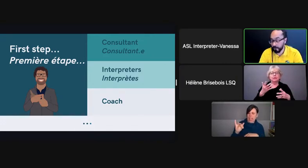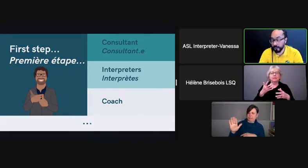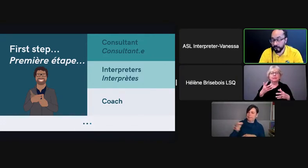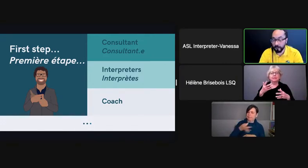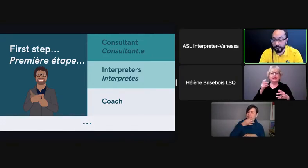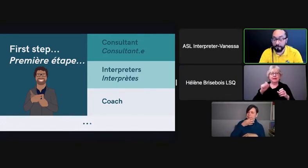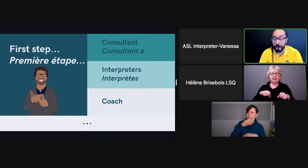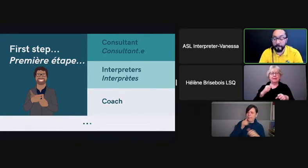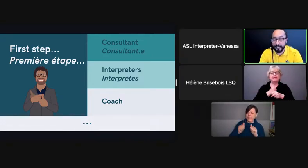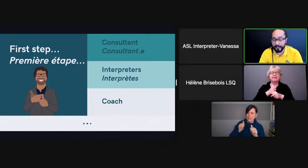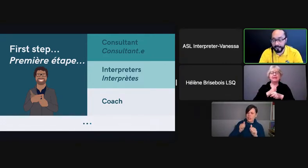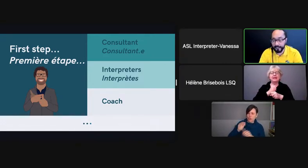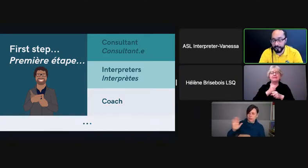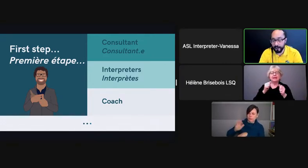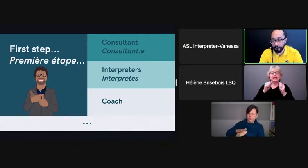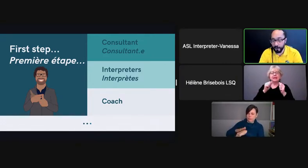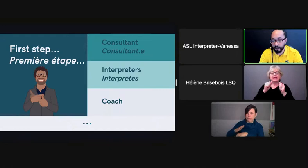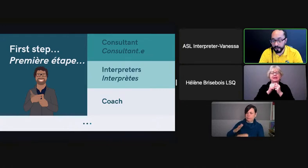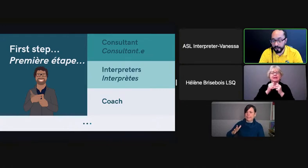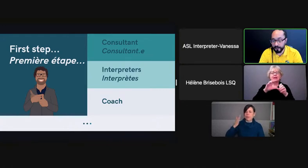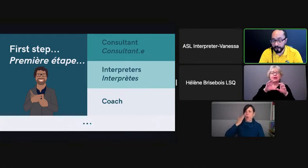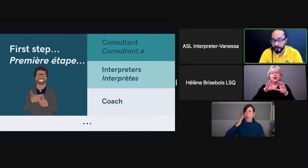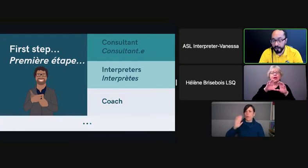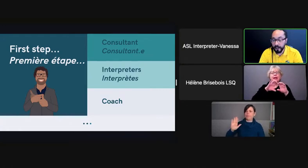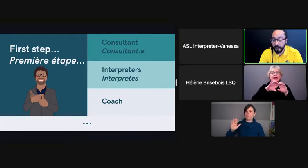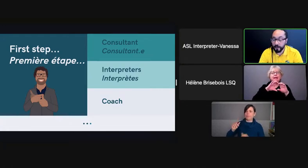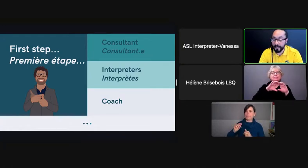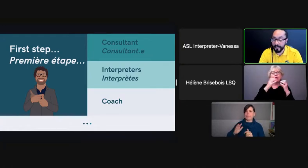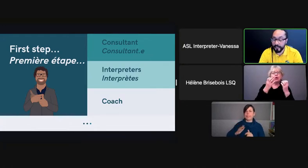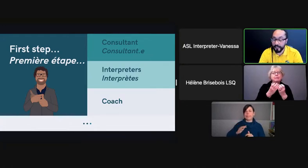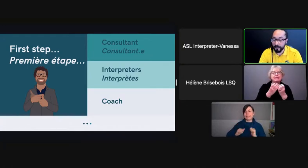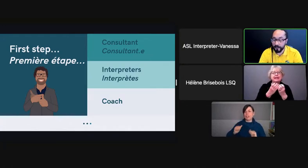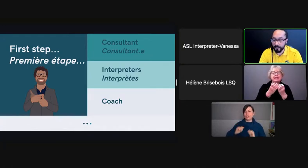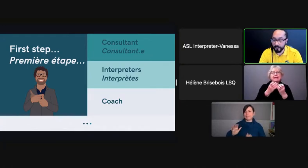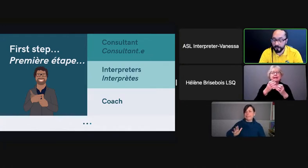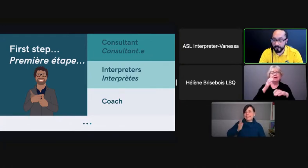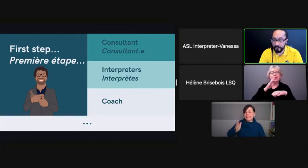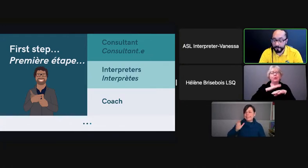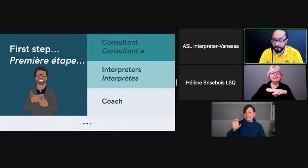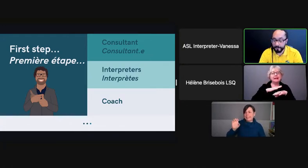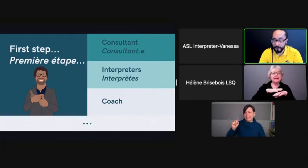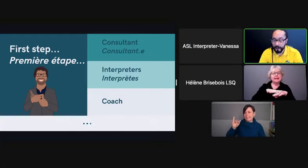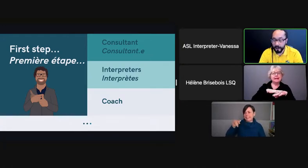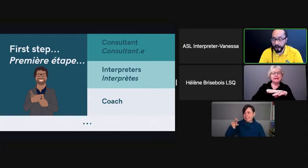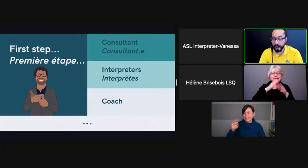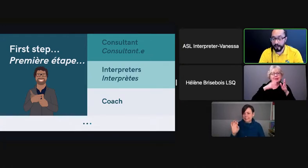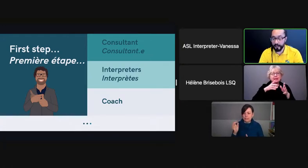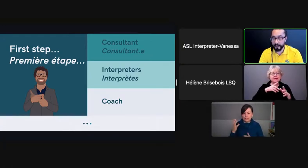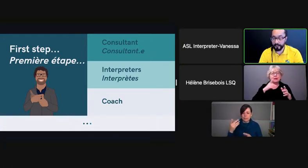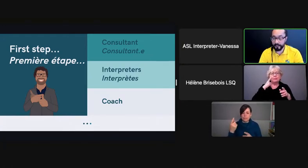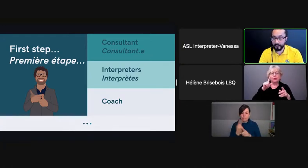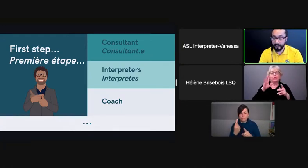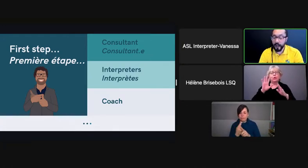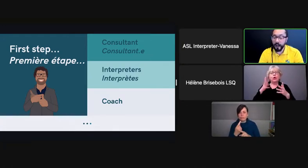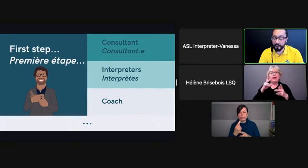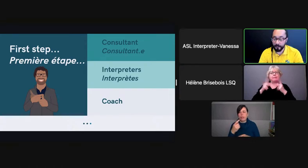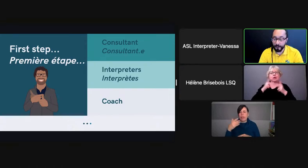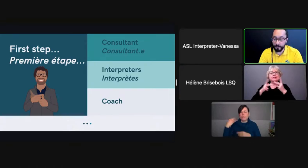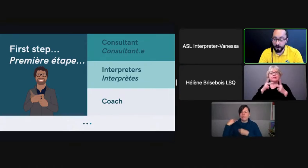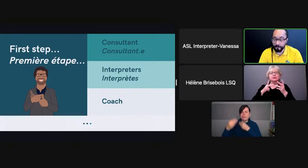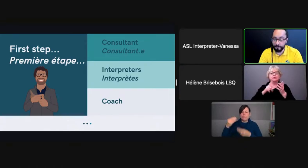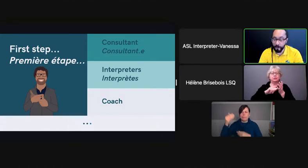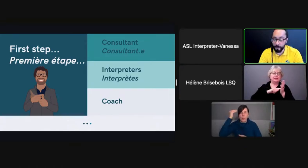pour avoir un comité conseil qui vous aide pour le processus du début à